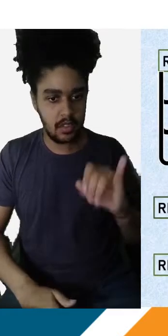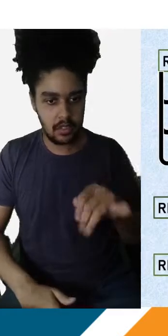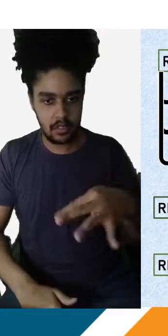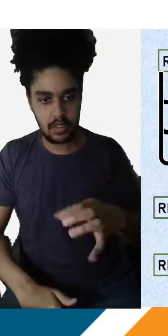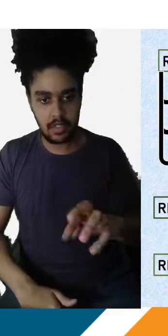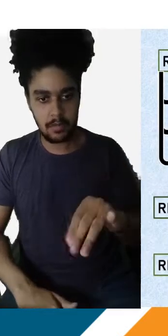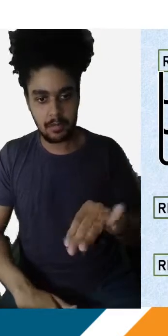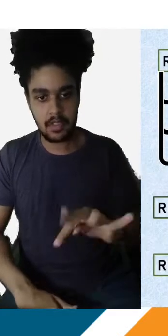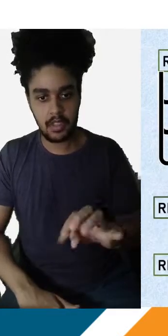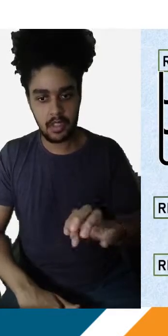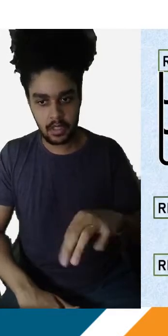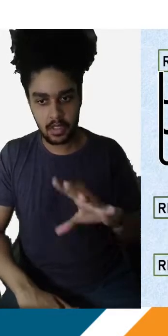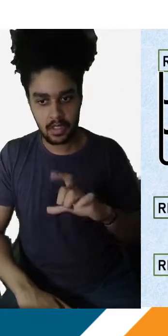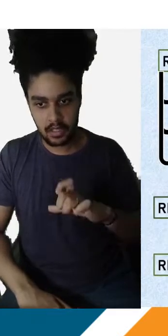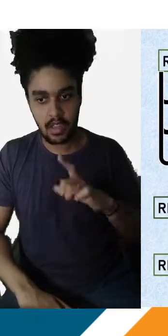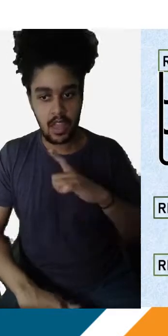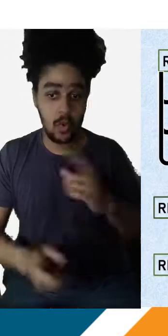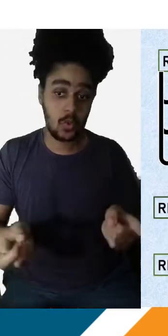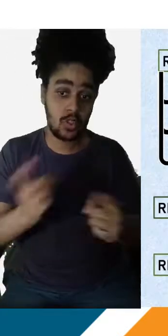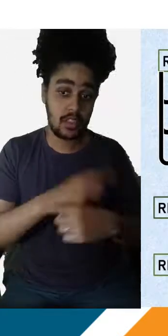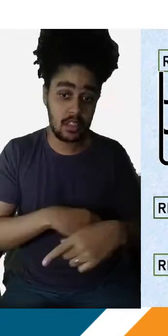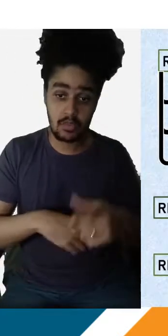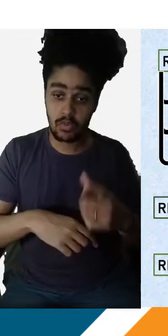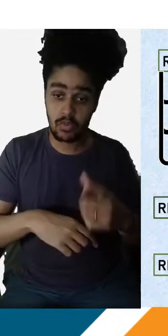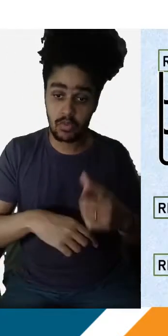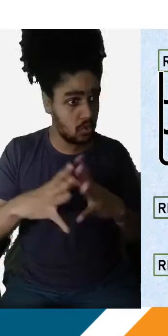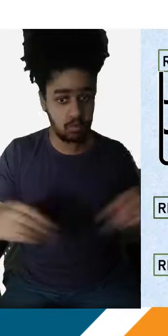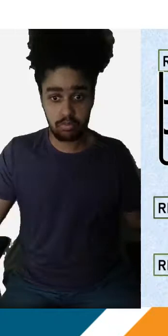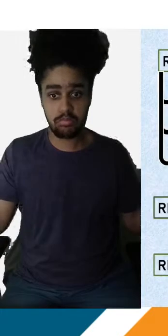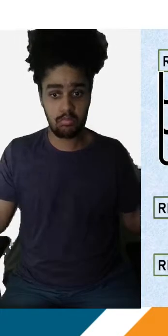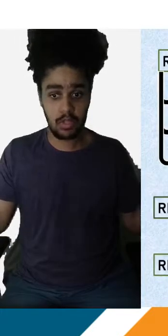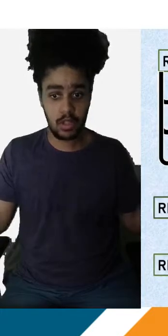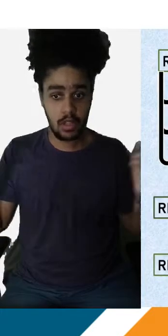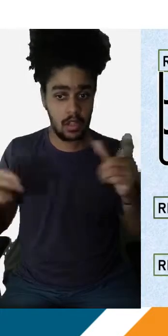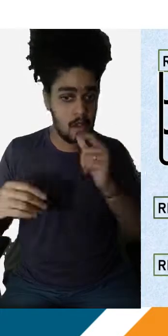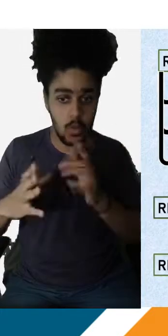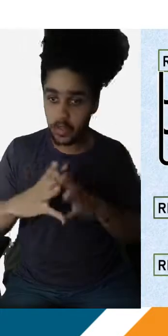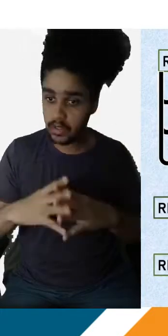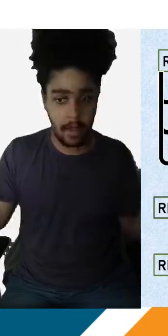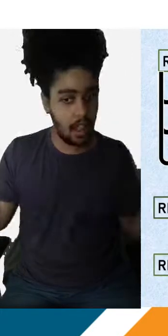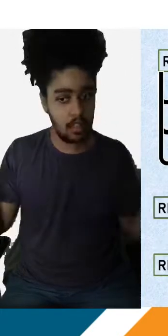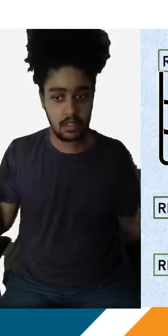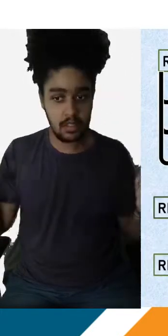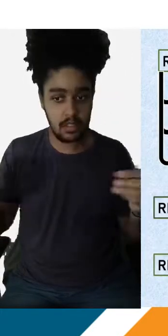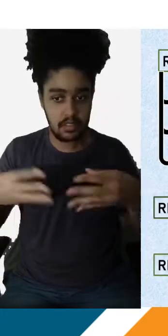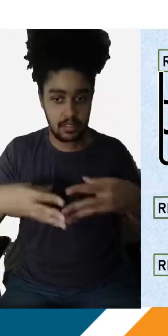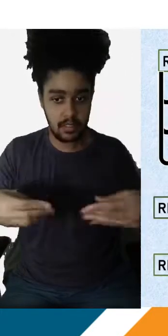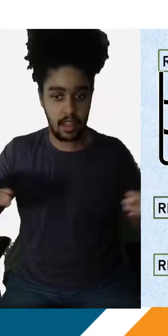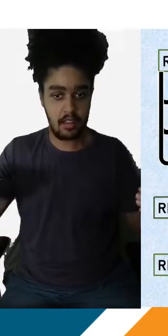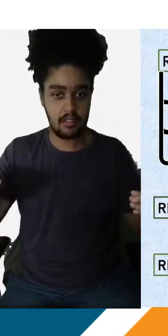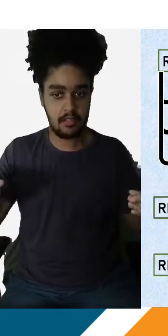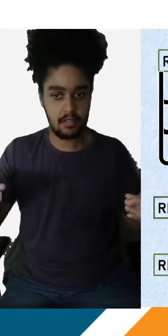temporário, é o rio, ao contrário, é o rio que desaparece, que seca em tempos de